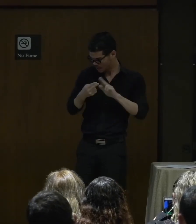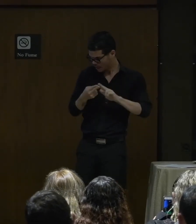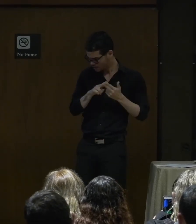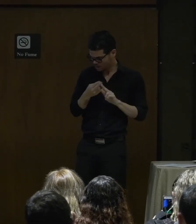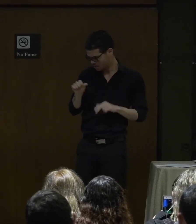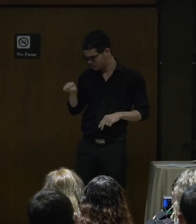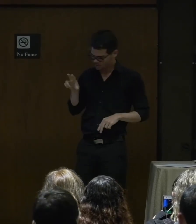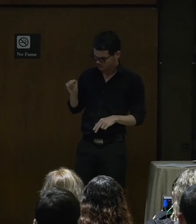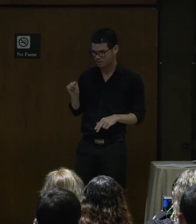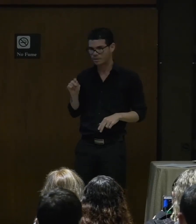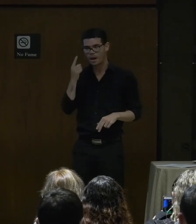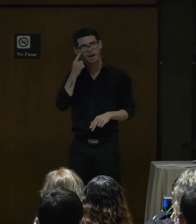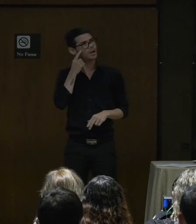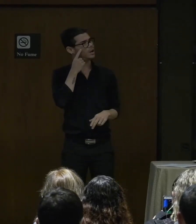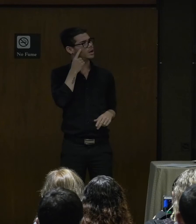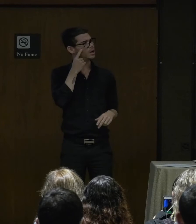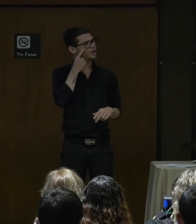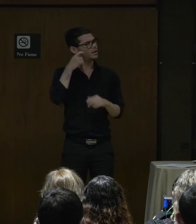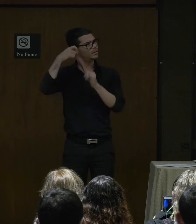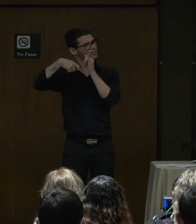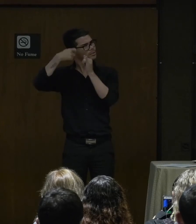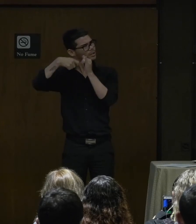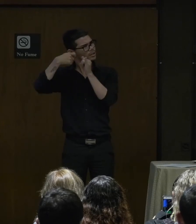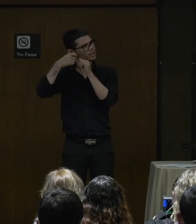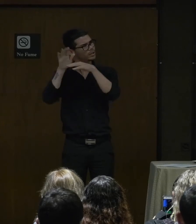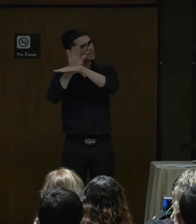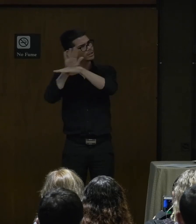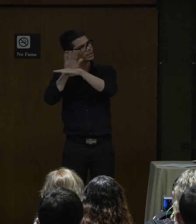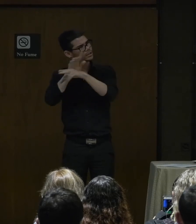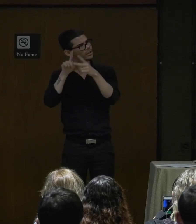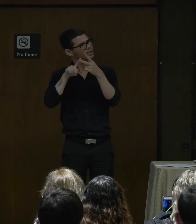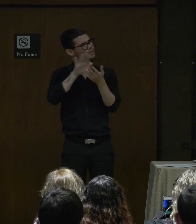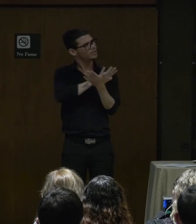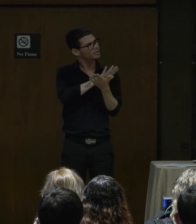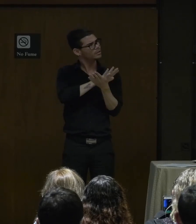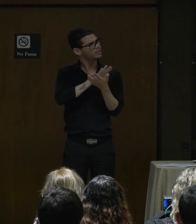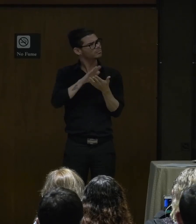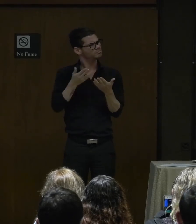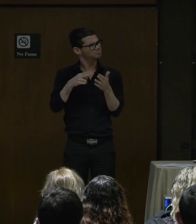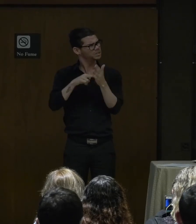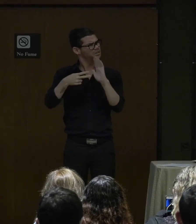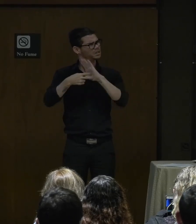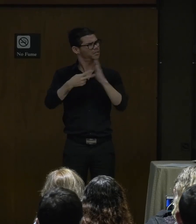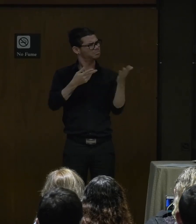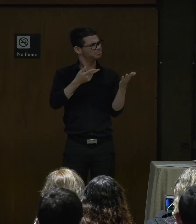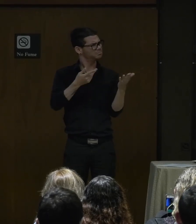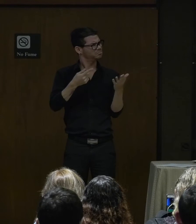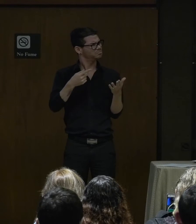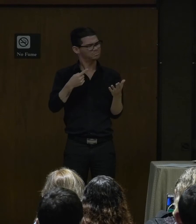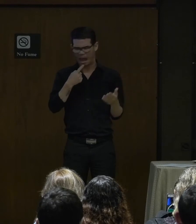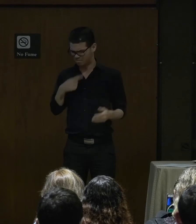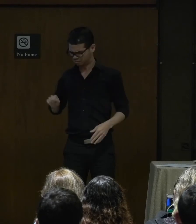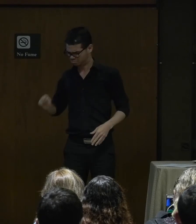¿no? Película, papel, no tienen ninguna relación en el significado. Entonces ellos tenían que apretar un botón que